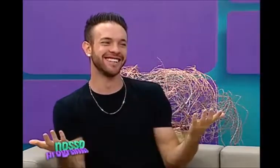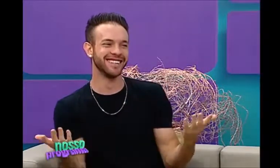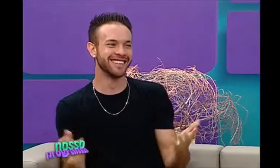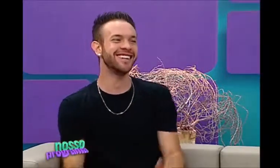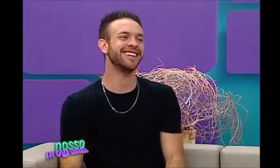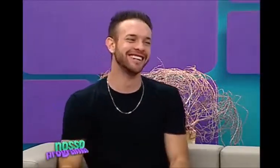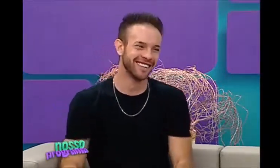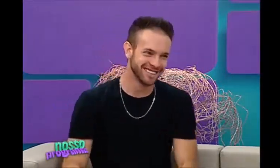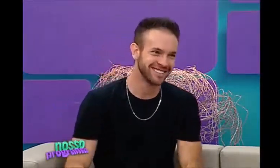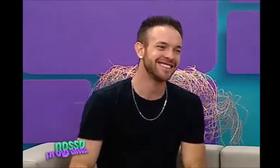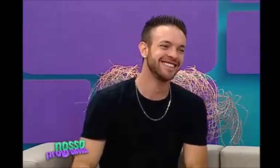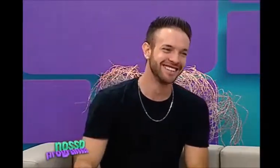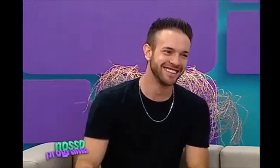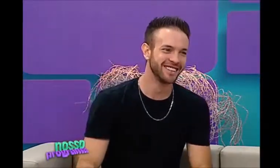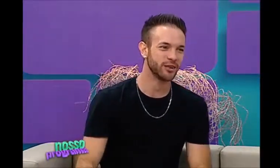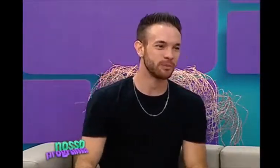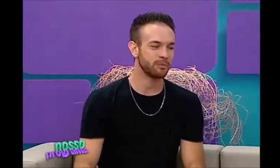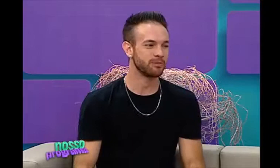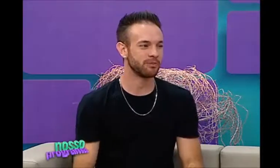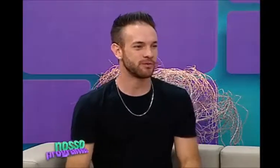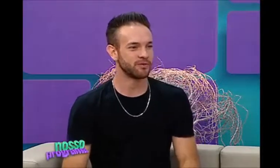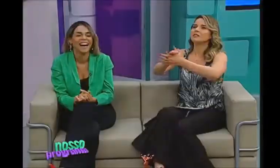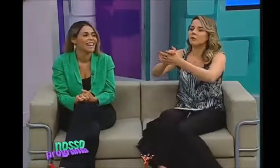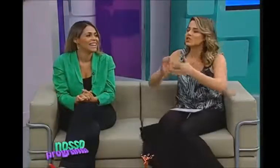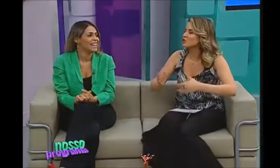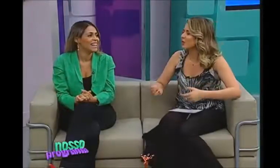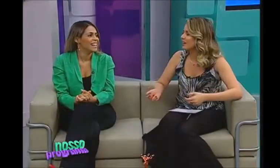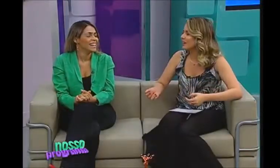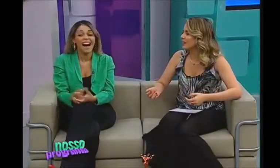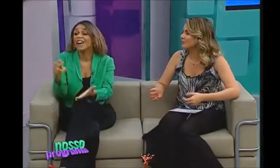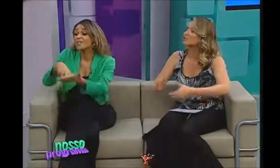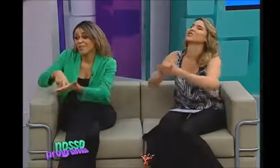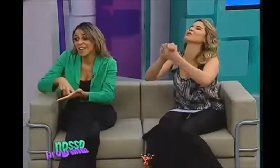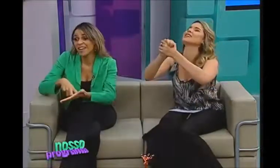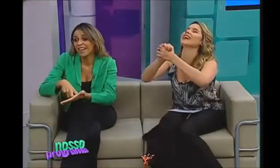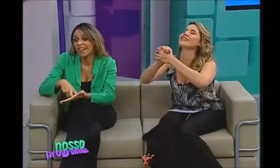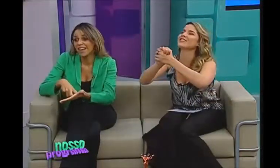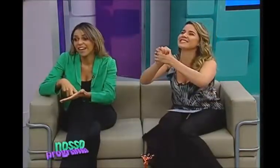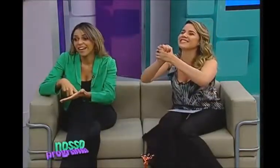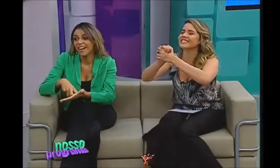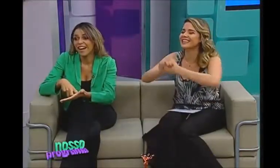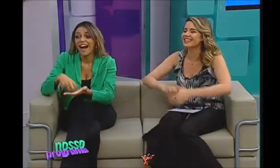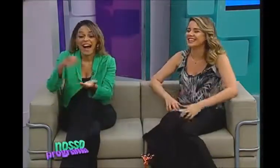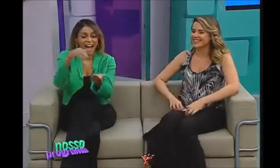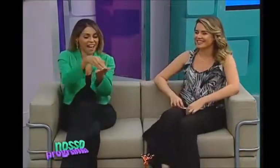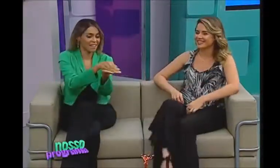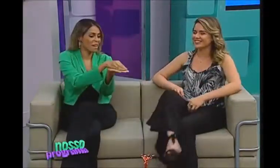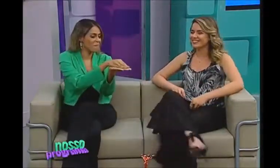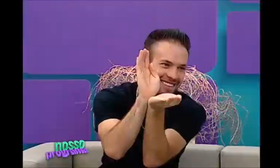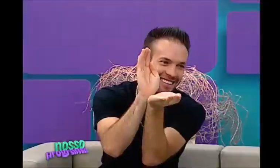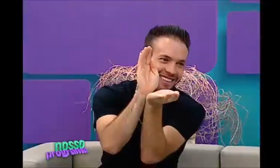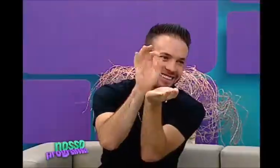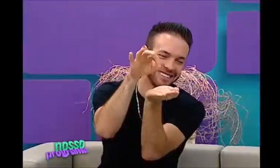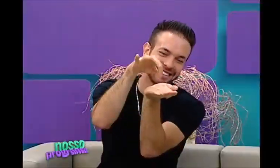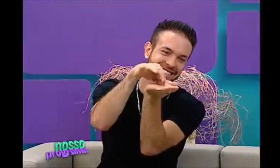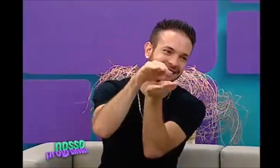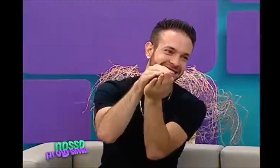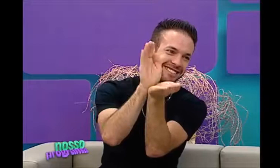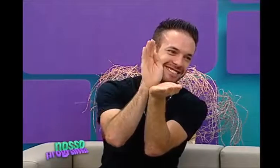e depois pergunta se quer casar. Não pode ajoelhar? Pode Ajoelha. ajoelhar e fazer assim? Ah, né, pega a caixinha lá, ó, com